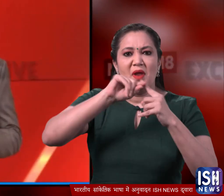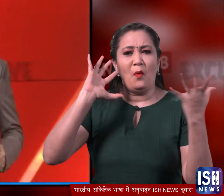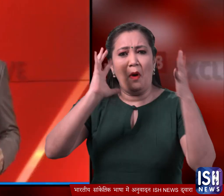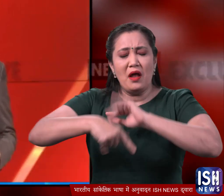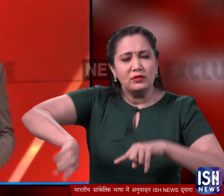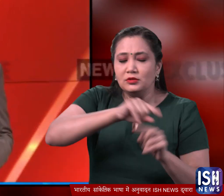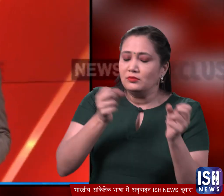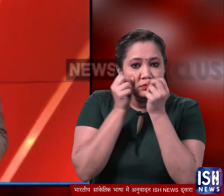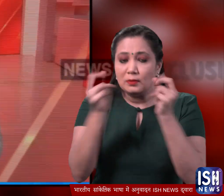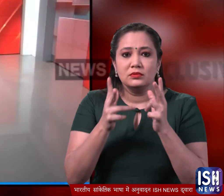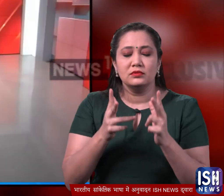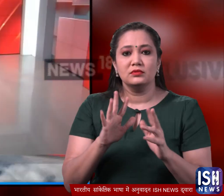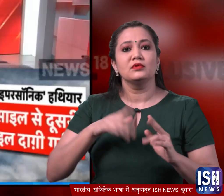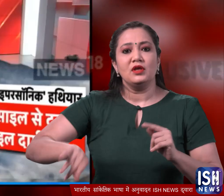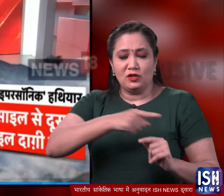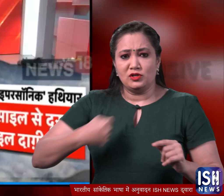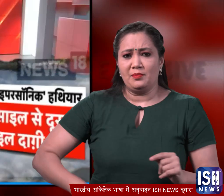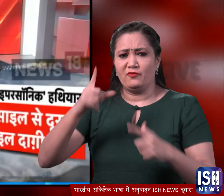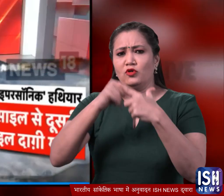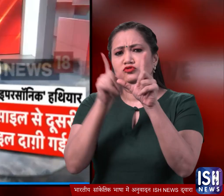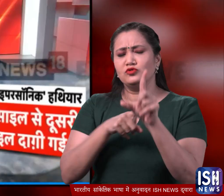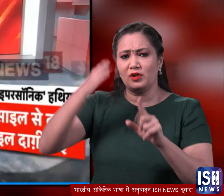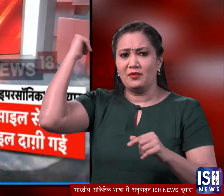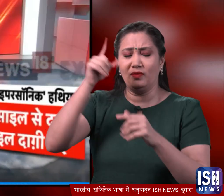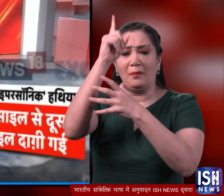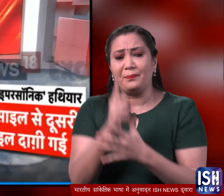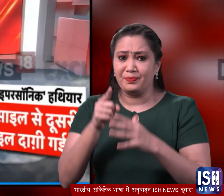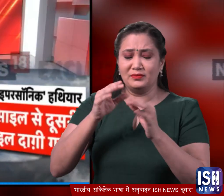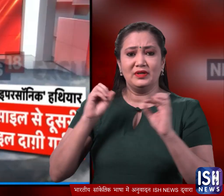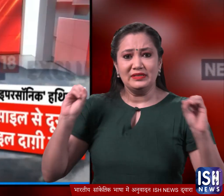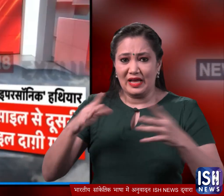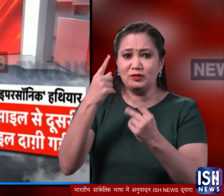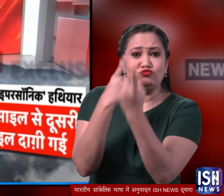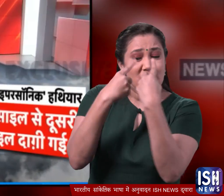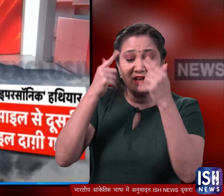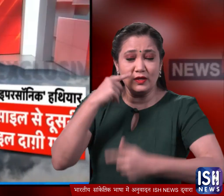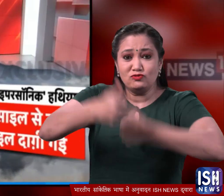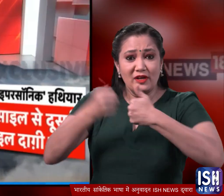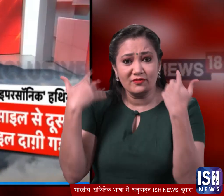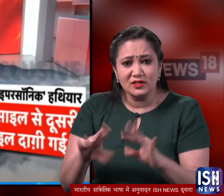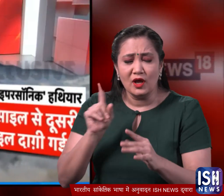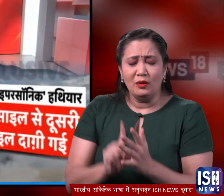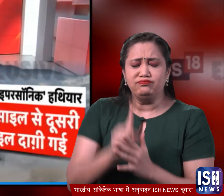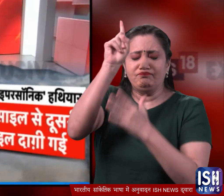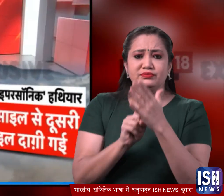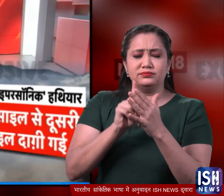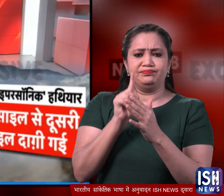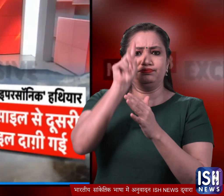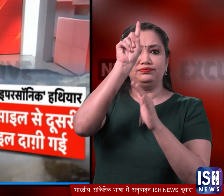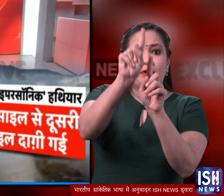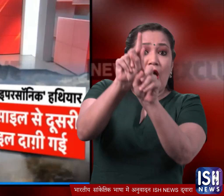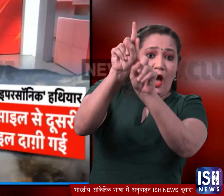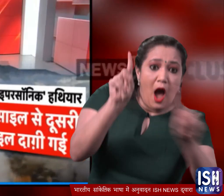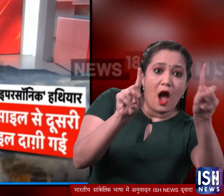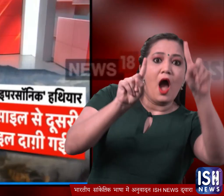पूरी दुनिया के होश उड़ा दिए। खबर है कि चीन ने इसी साल जुलाई में जिस हाइपरसोनिक मिसाइल का परीक्षण किया था, उसमें आसमान में उड़ रही मिसाइल से